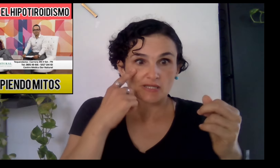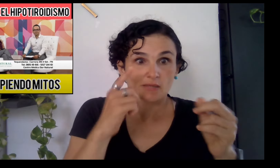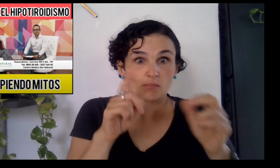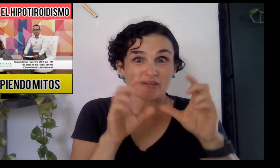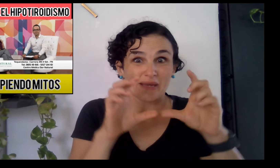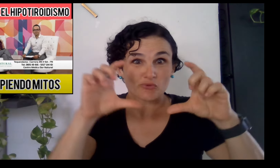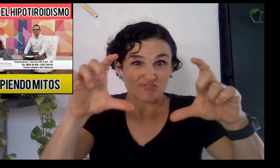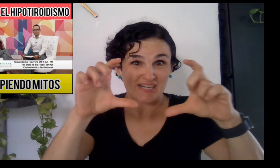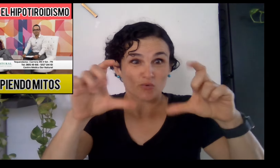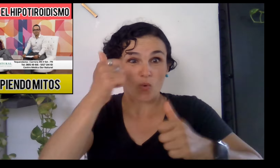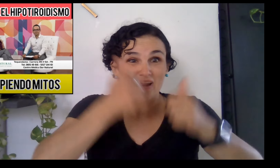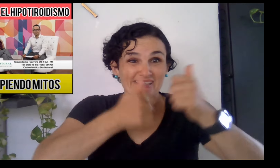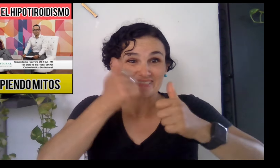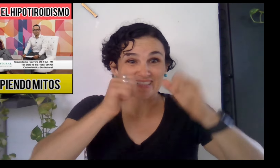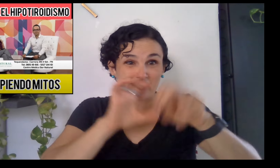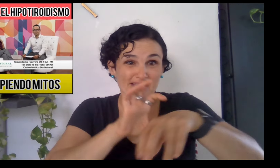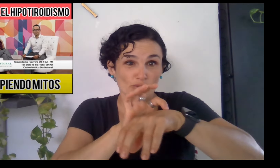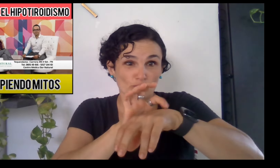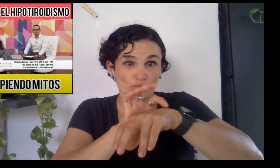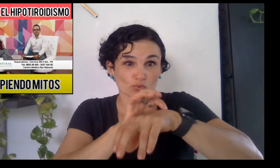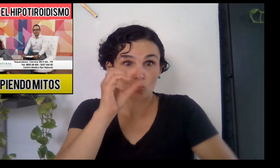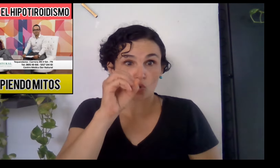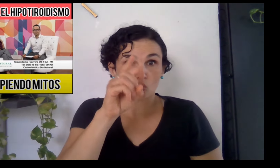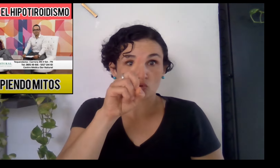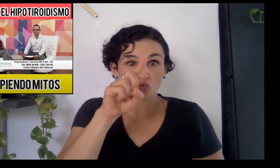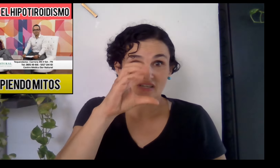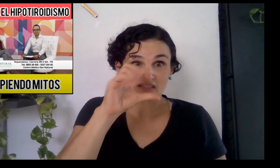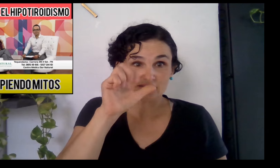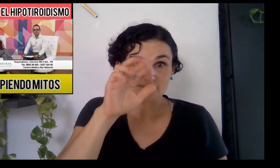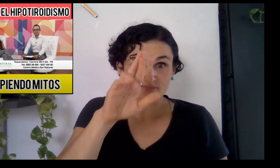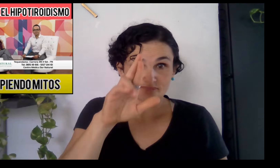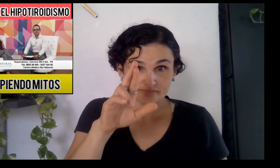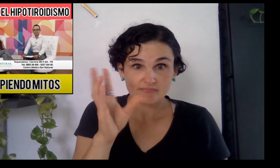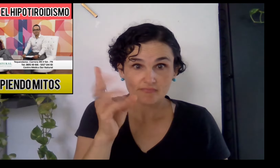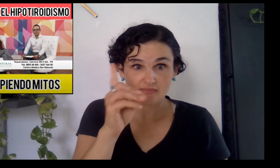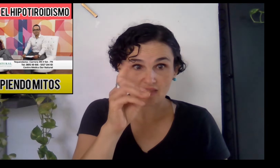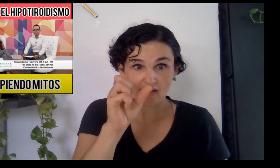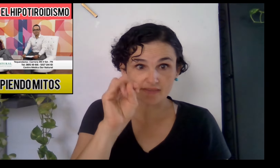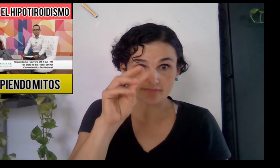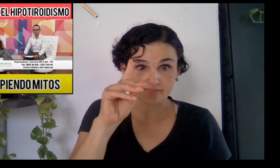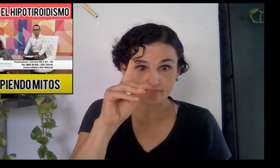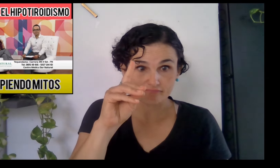voy a mostrar cuál es el tema del doctor Oscar David